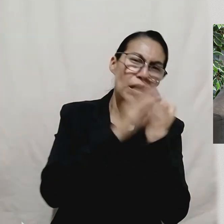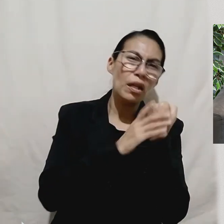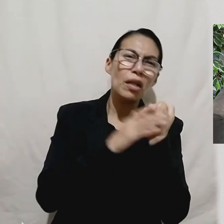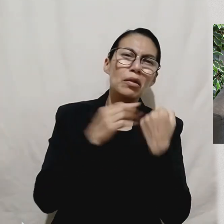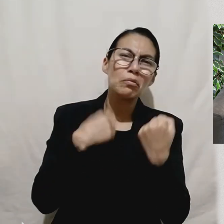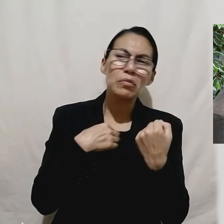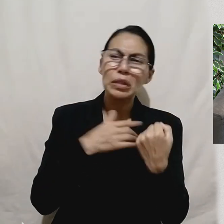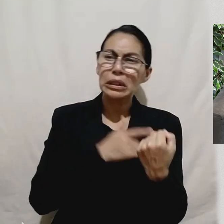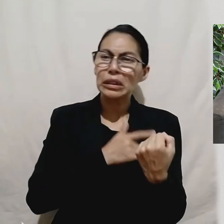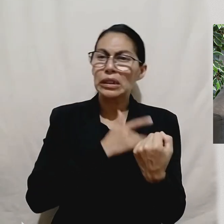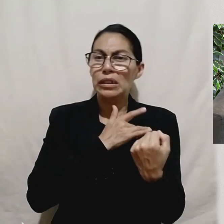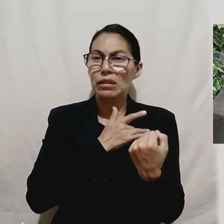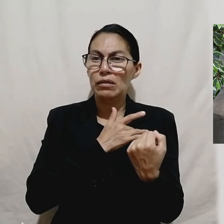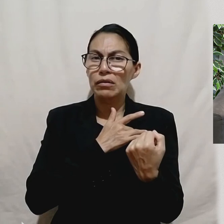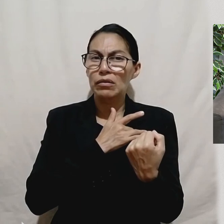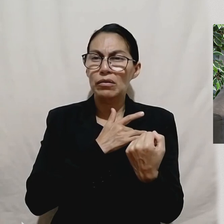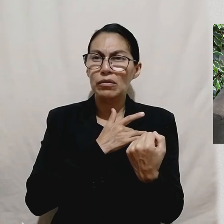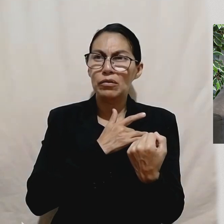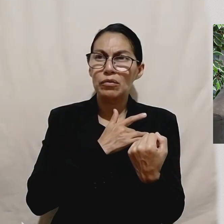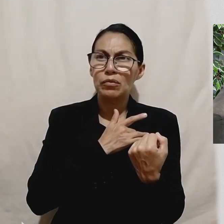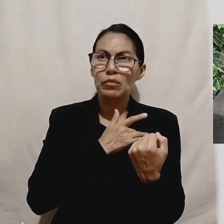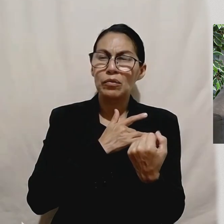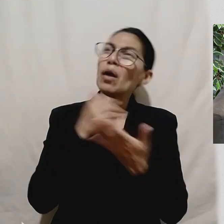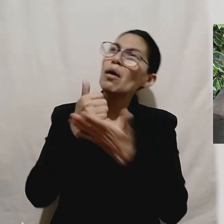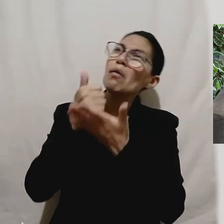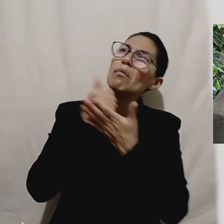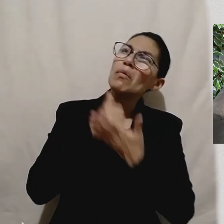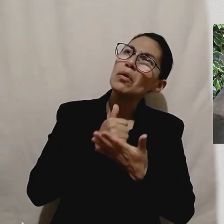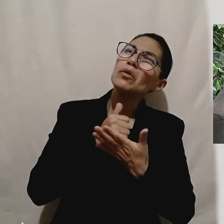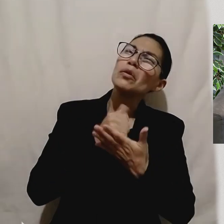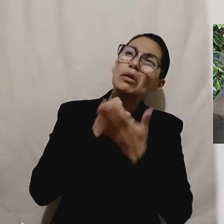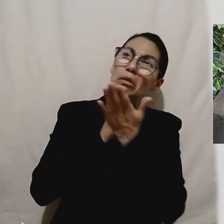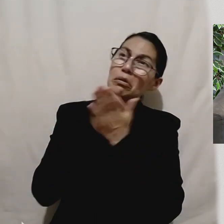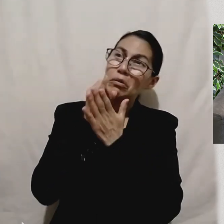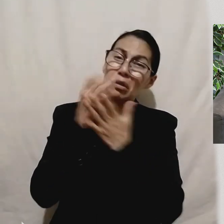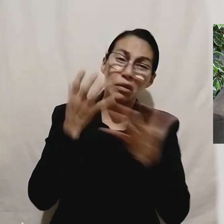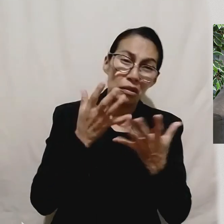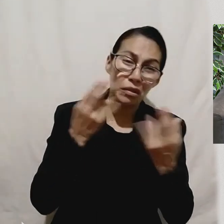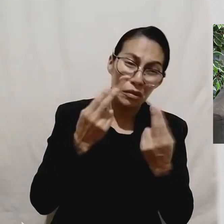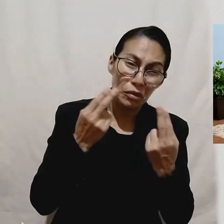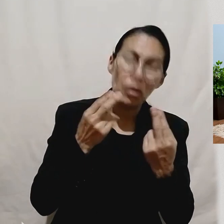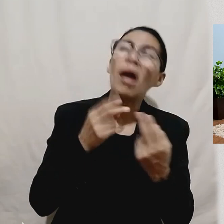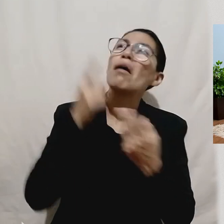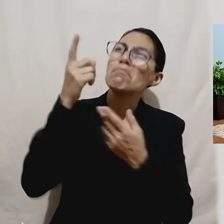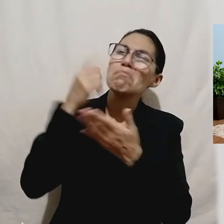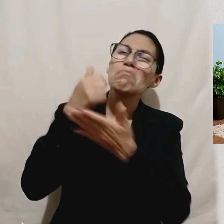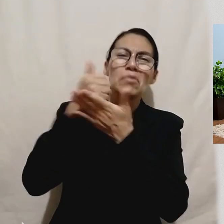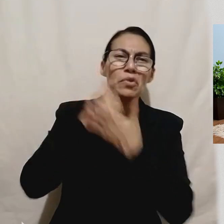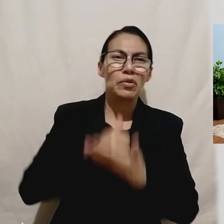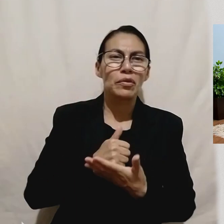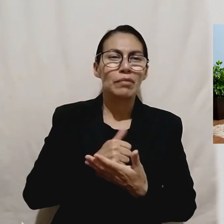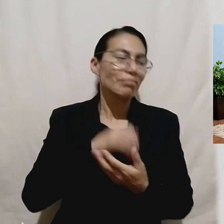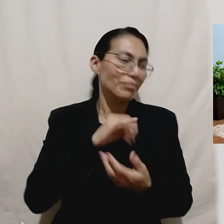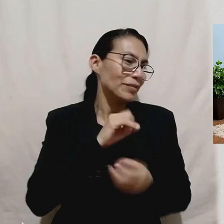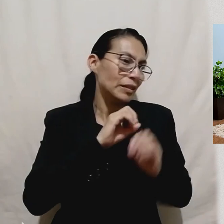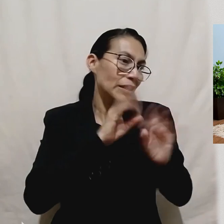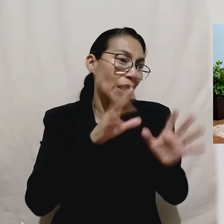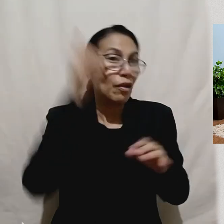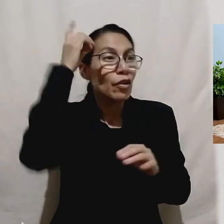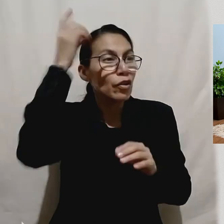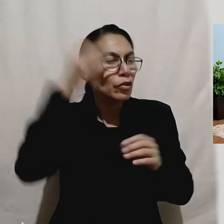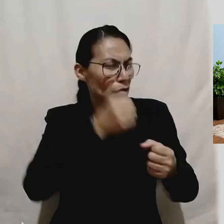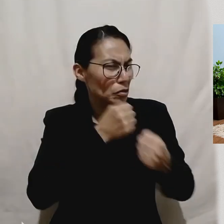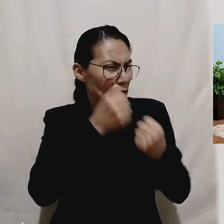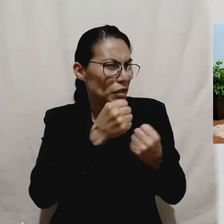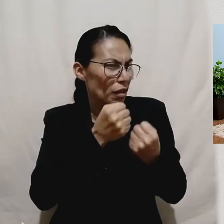en el que puedo encontrar esa seguridad esa paz que necesitamos Sí porque él nos da seguridad